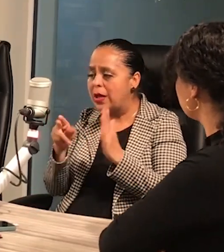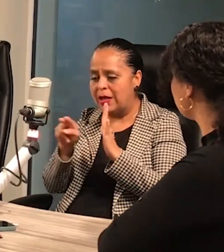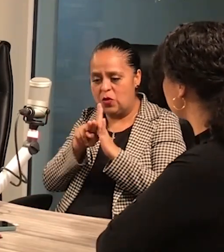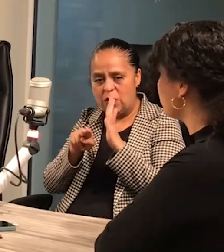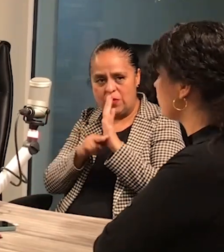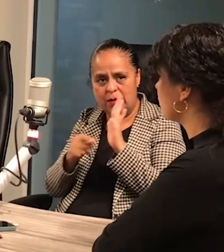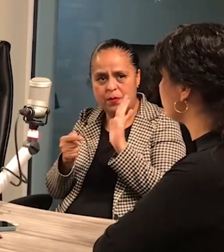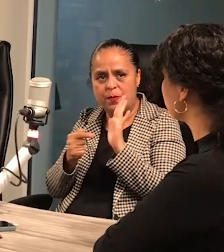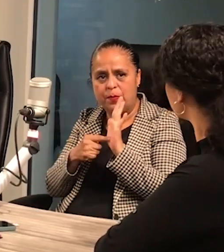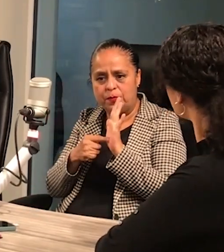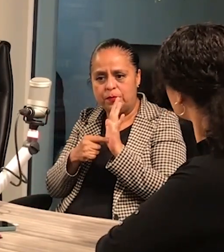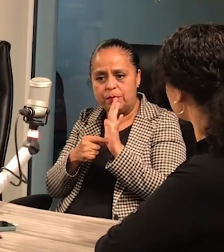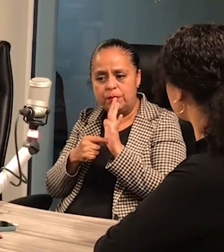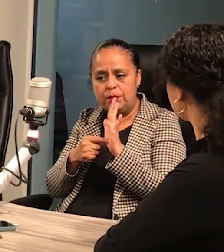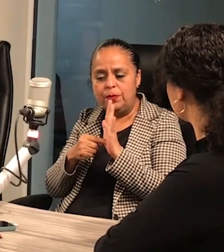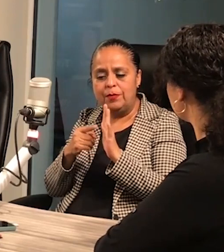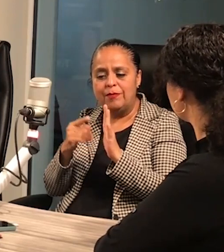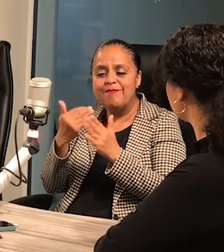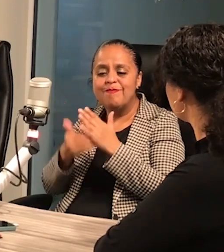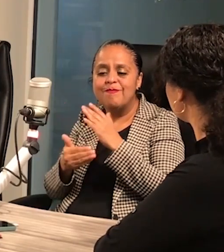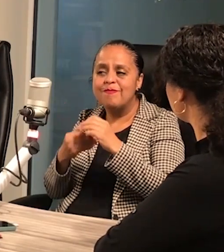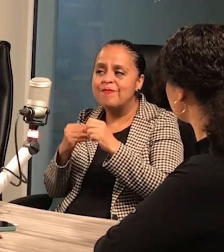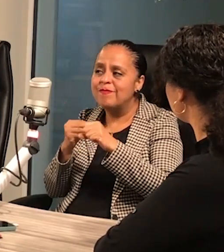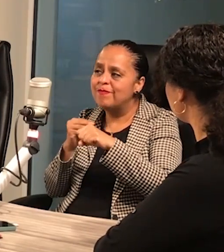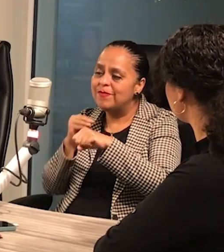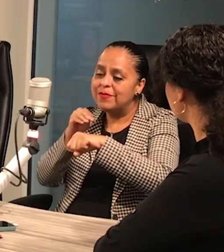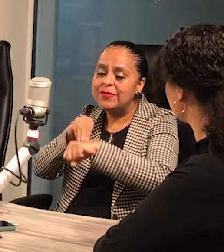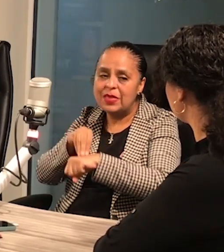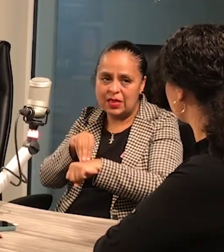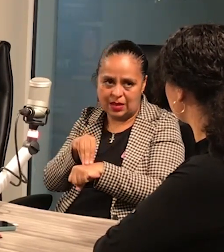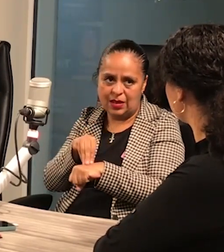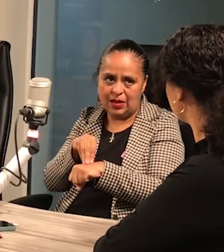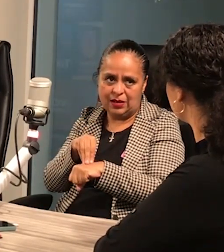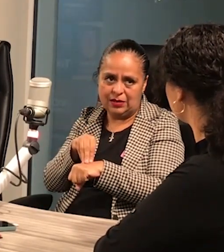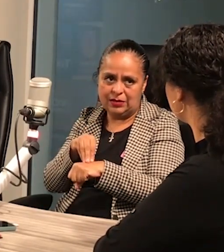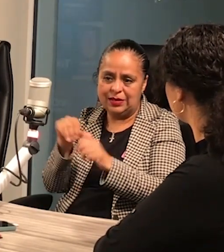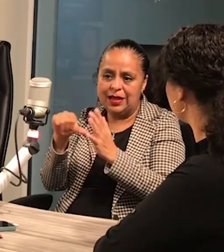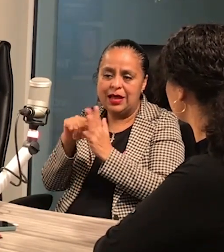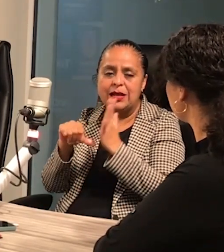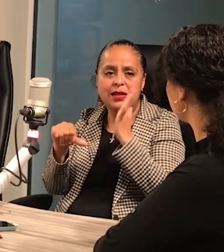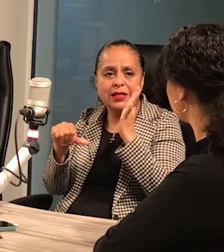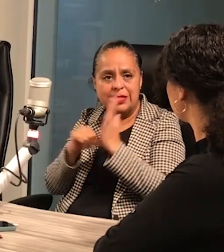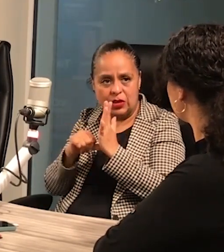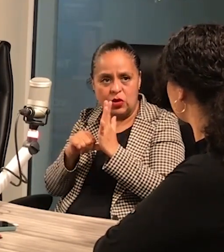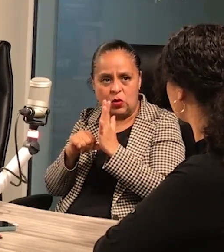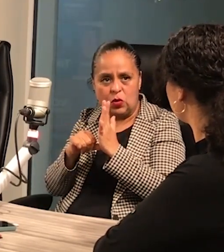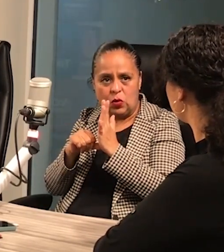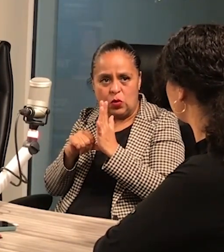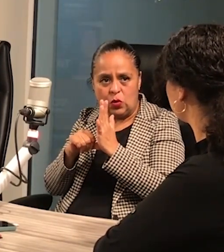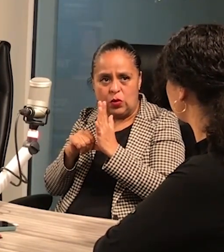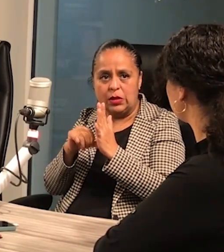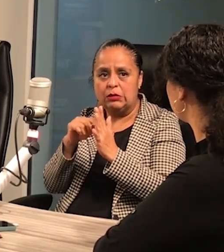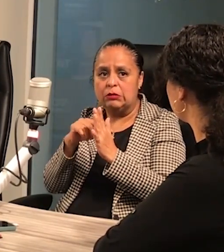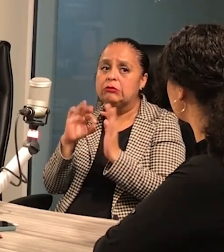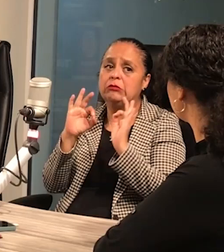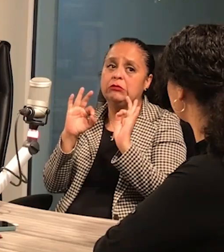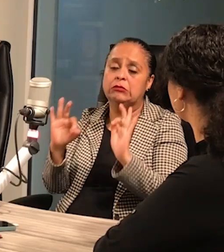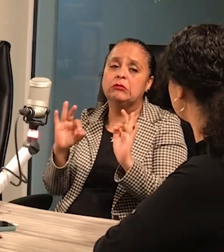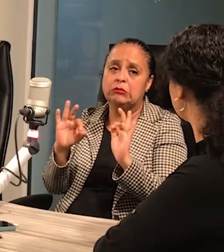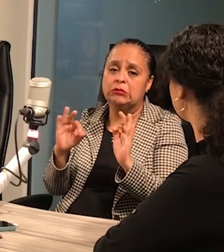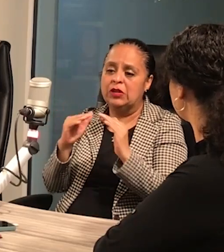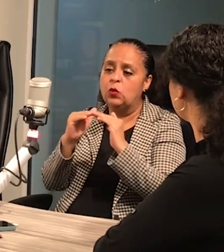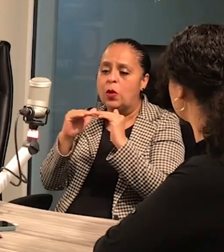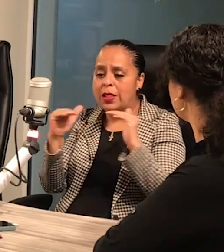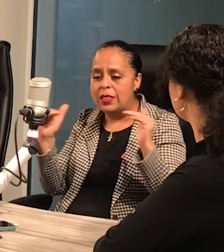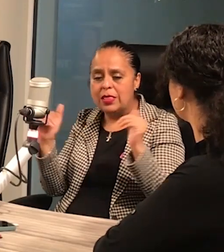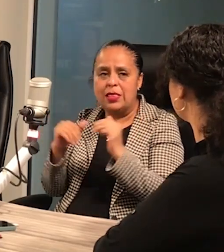normativa es la aplicación, ¿no? Es decir, tenemos artículos pues que los lees y son increíbles en materia de